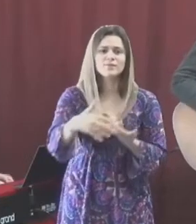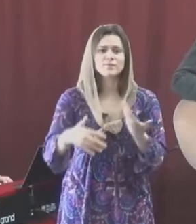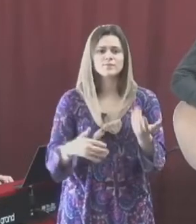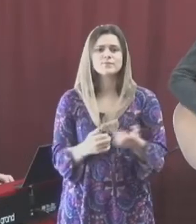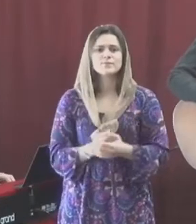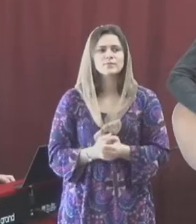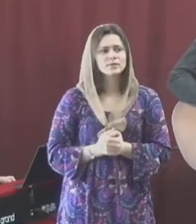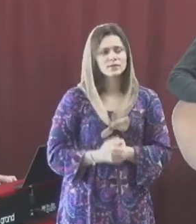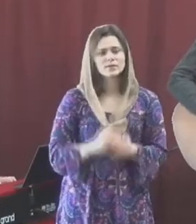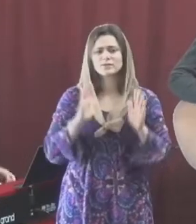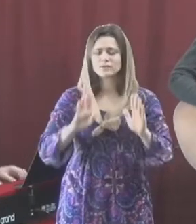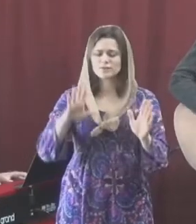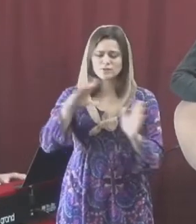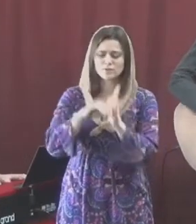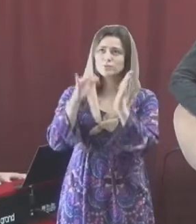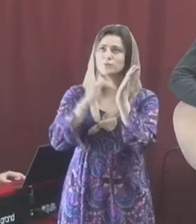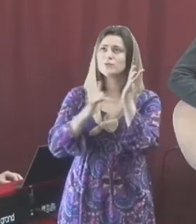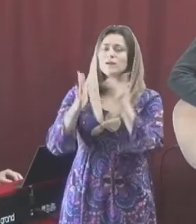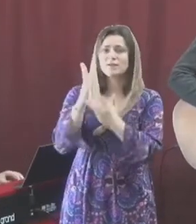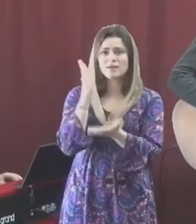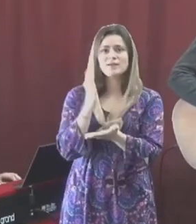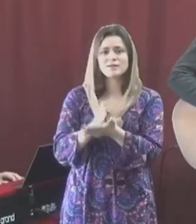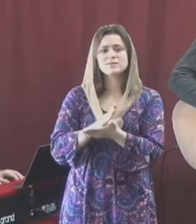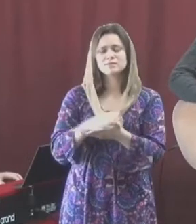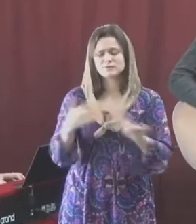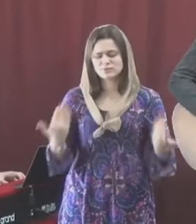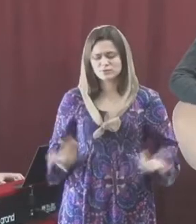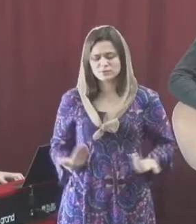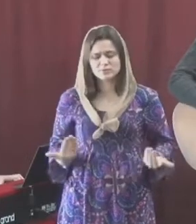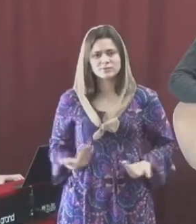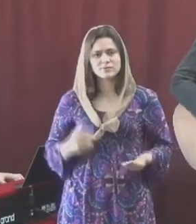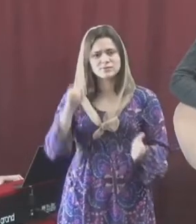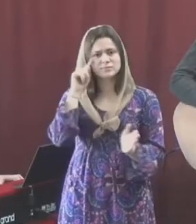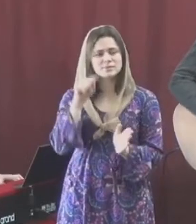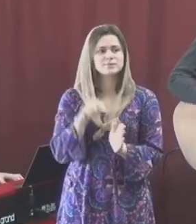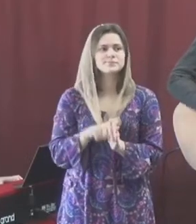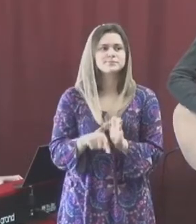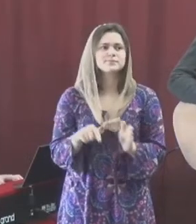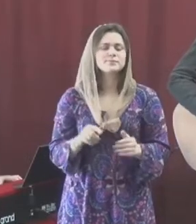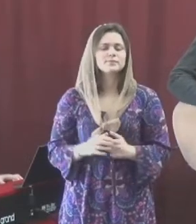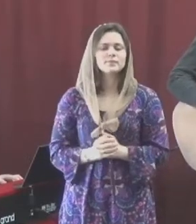блукав. Тільки в Ісусі є зміст життя,